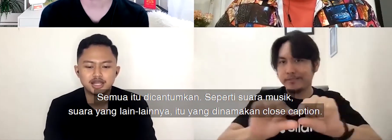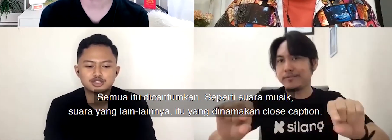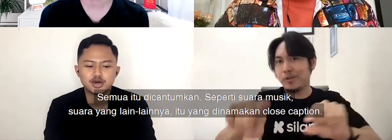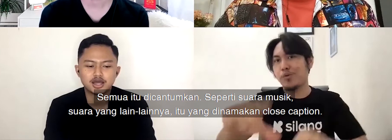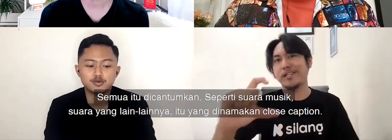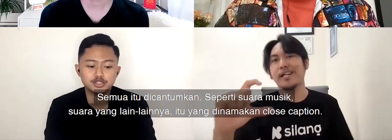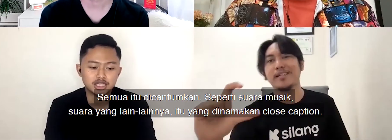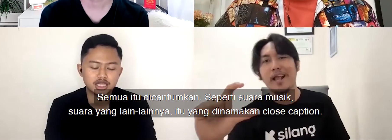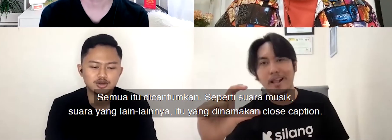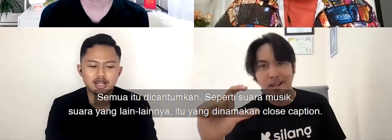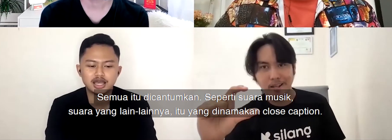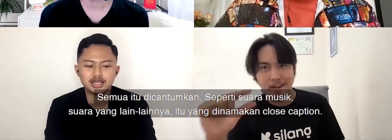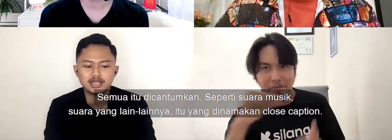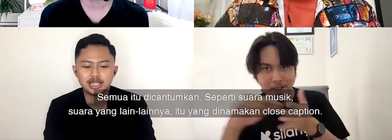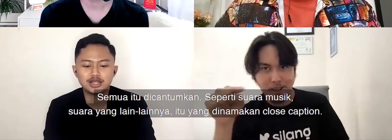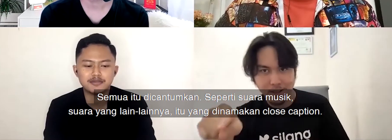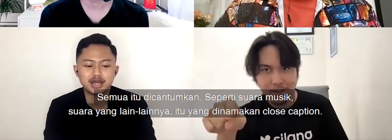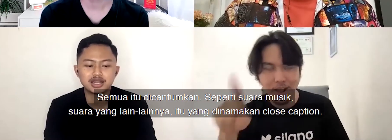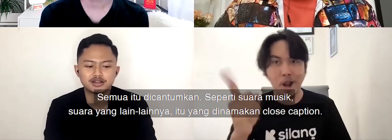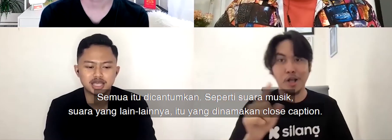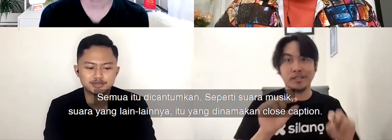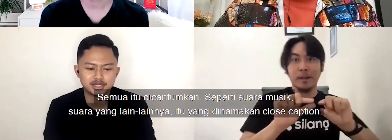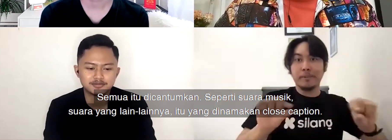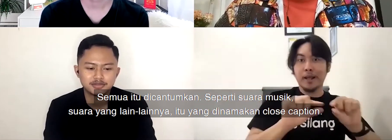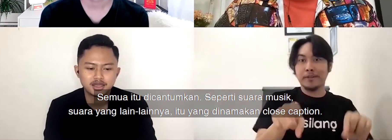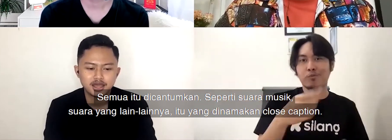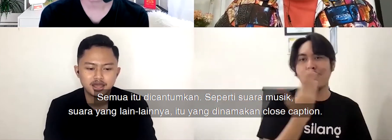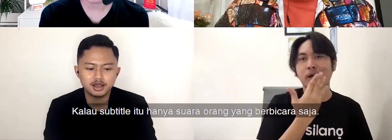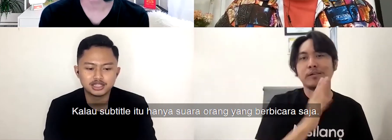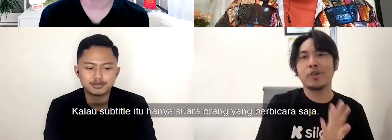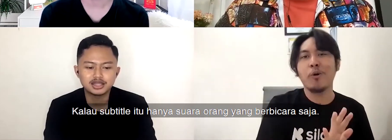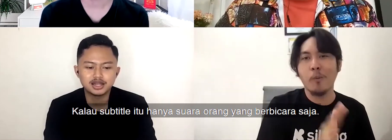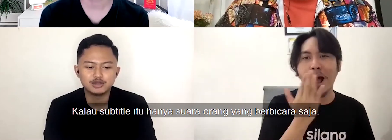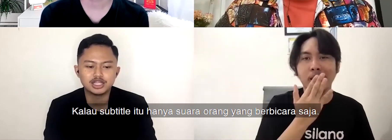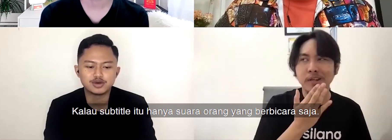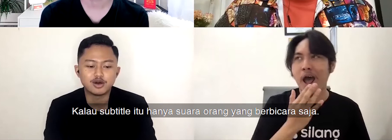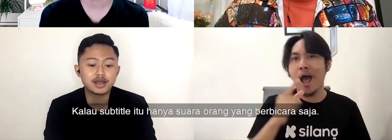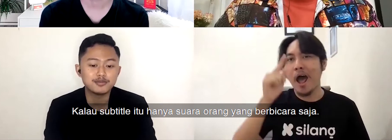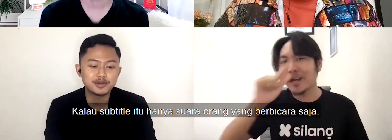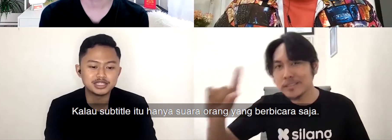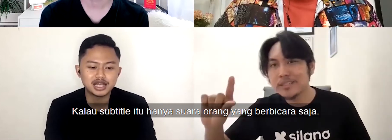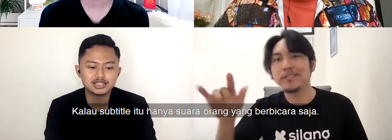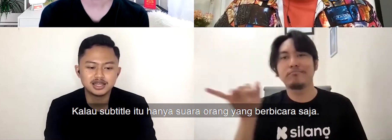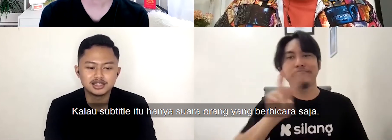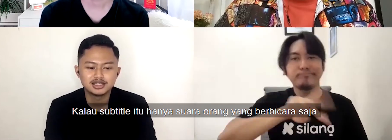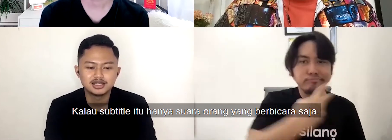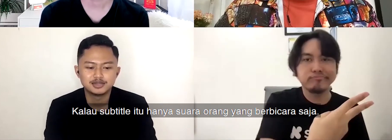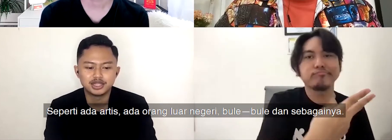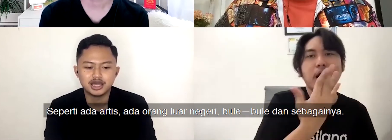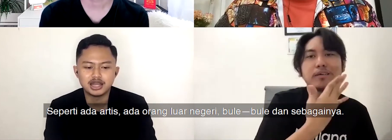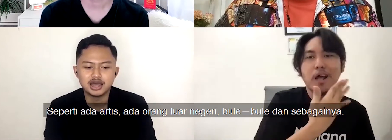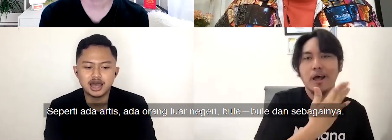setelan suara musik suara lainnya itu dinamakan close caption atau santet kalau itu hanya suara orang berbicara aja